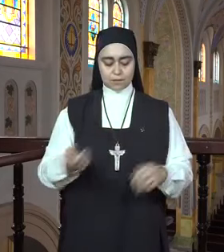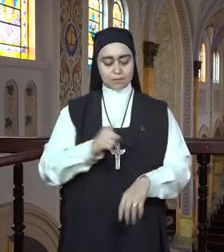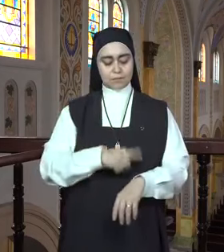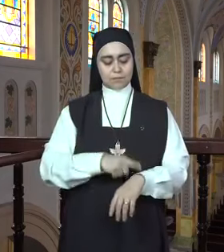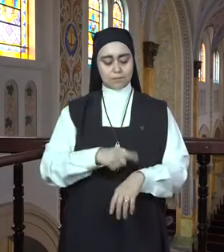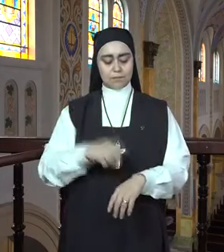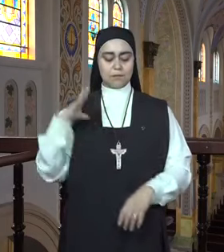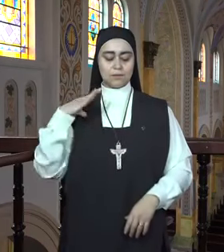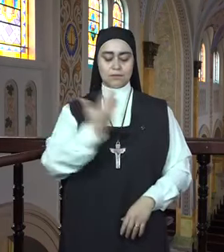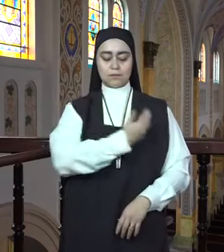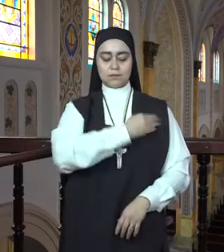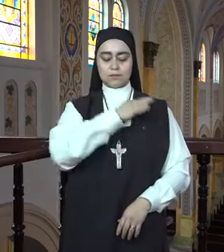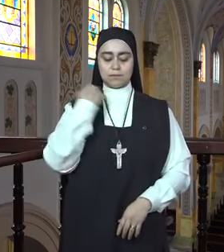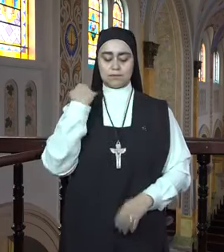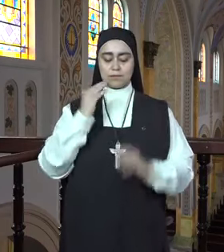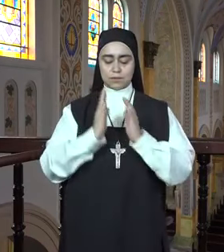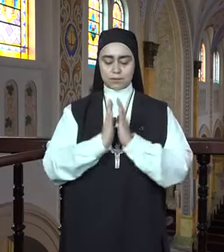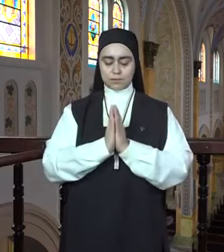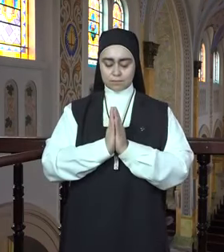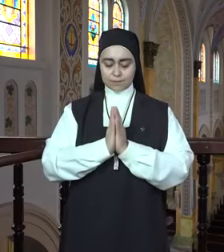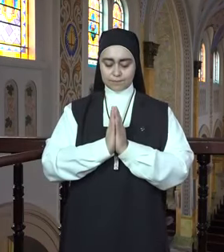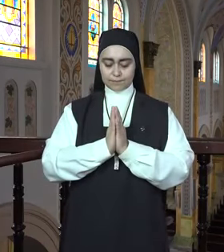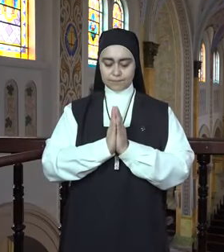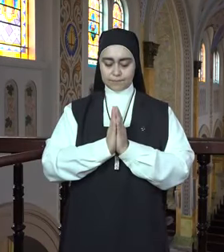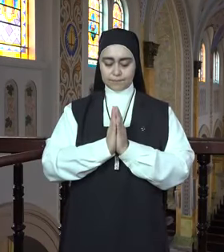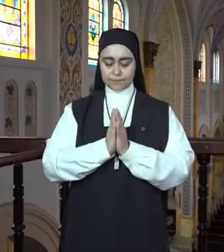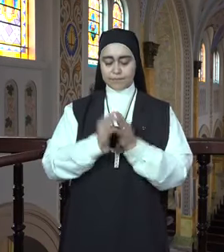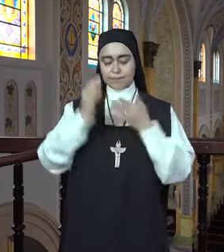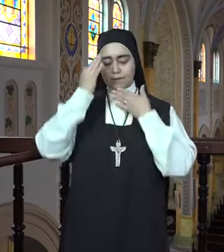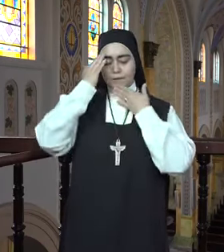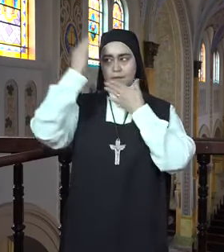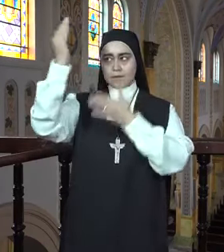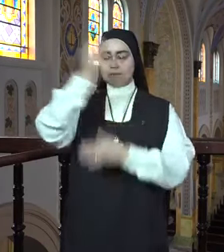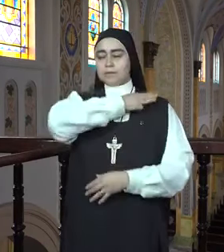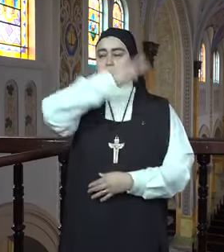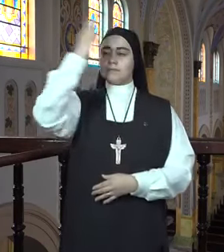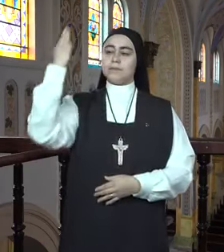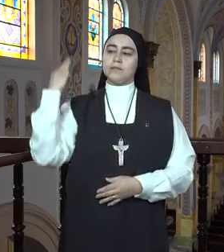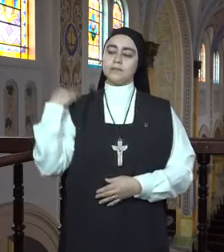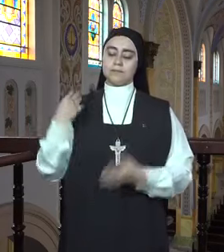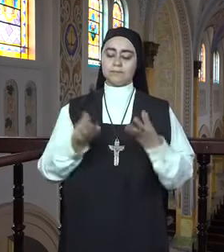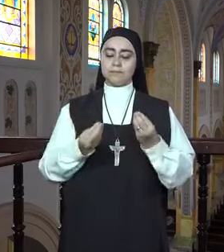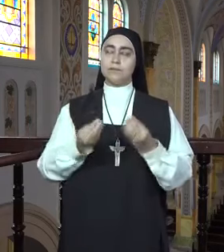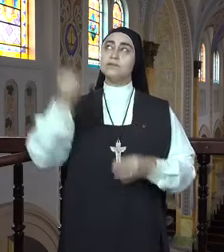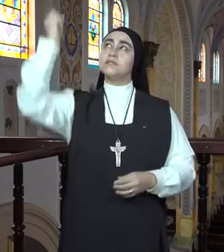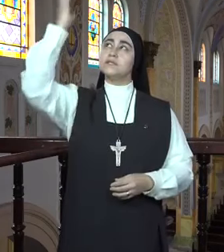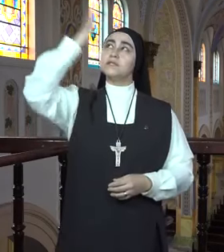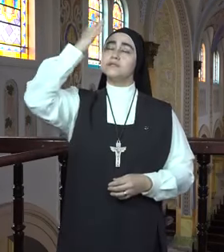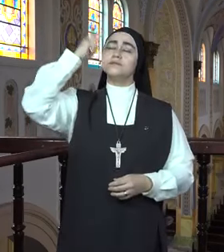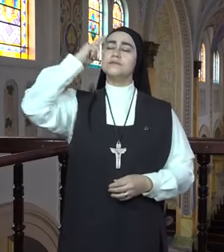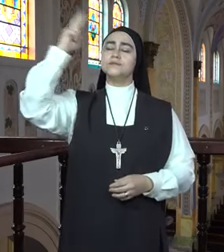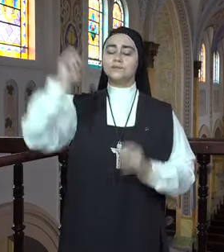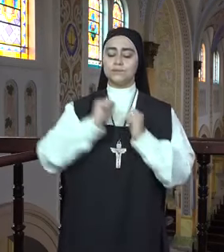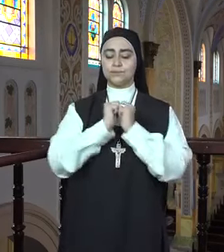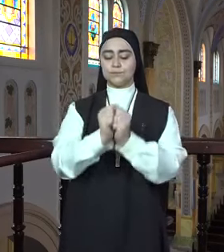agora e na hora de nossa morte. Amém. Ave Maria, cheia de graça, o Senhor é